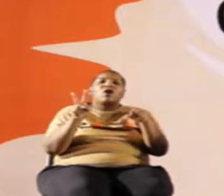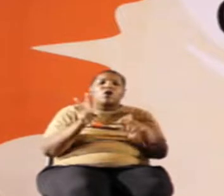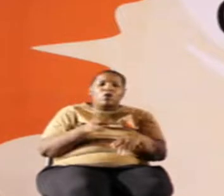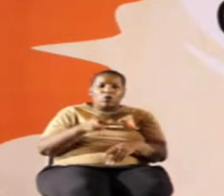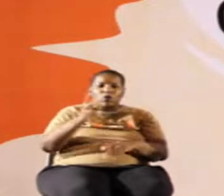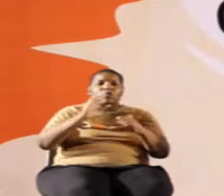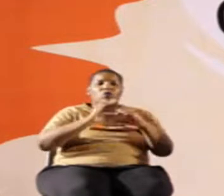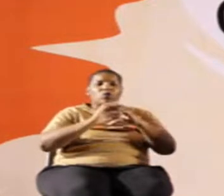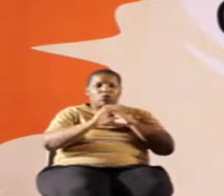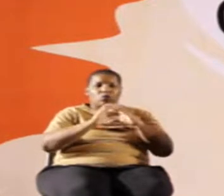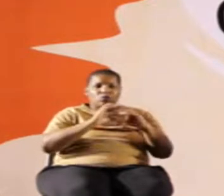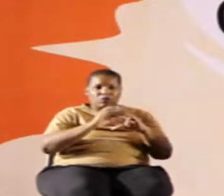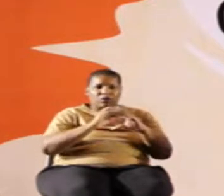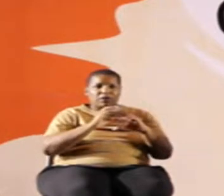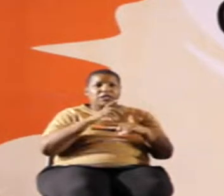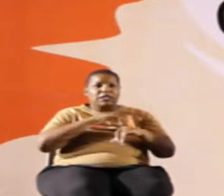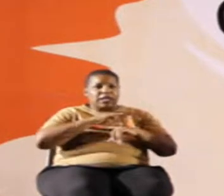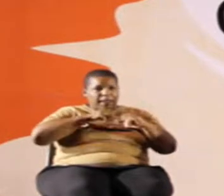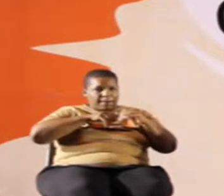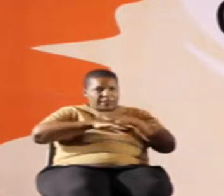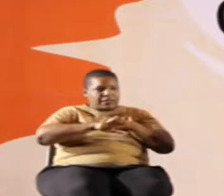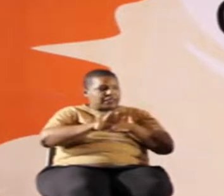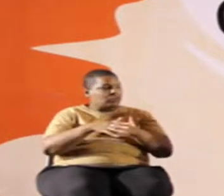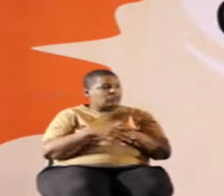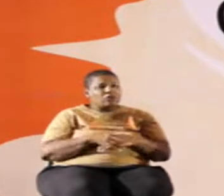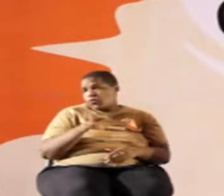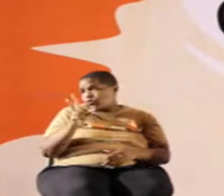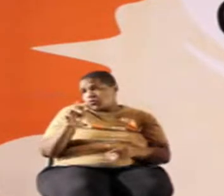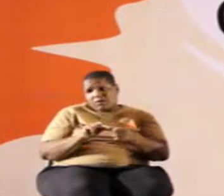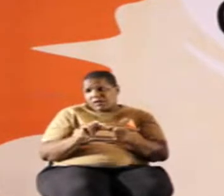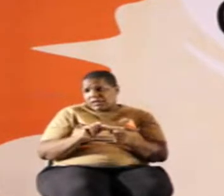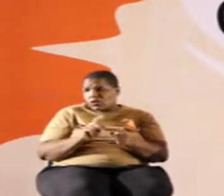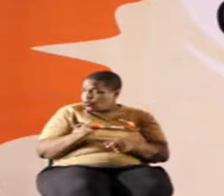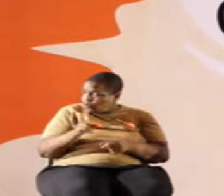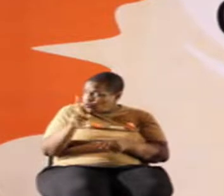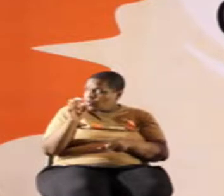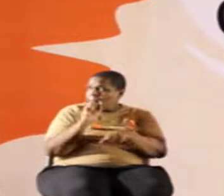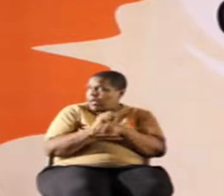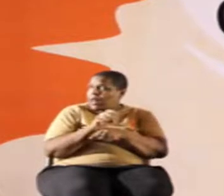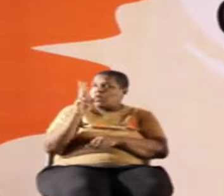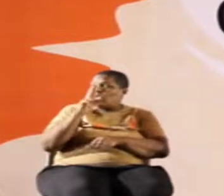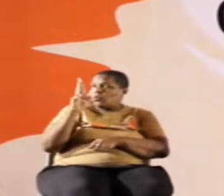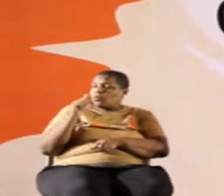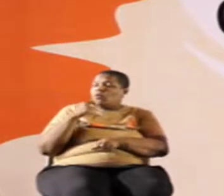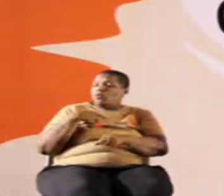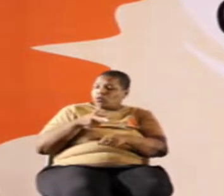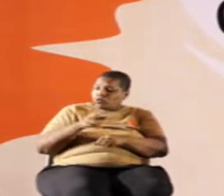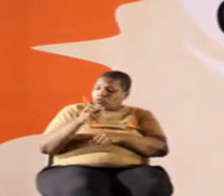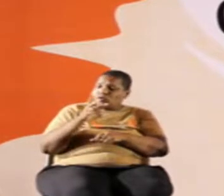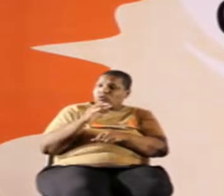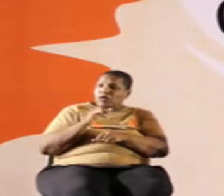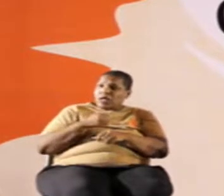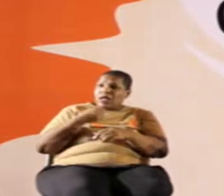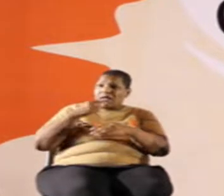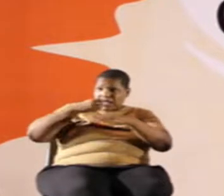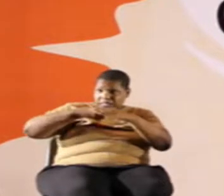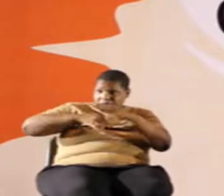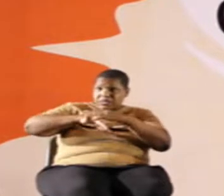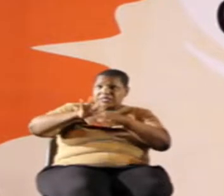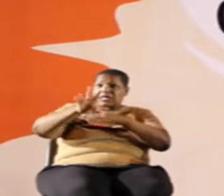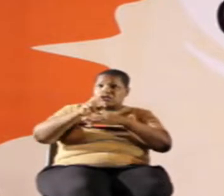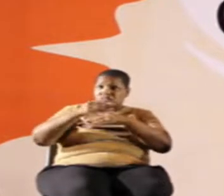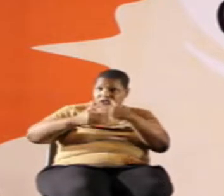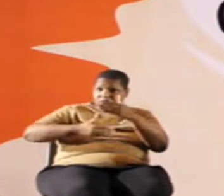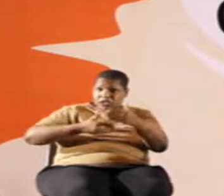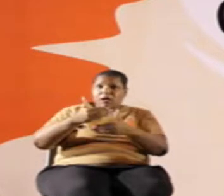se comunicando e passando mensagens? Continua fazendo. Mas eu acho que o fundamental, porque as mensagens estão sendo passadas. A